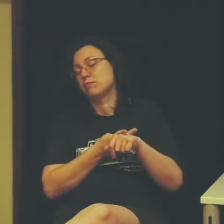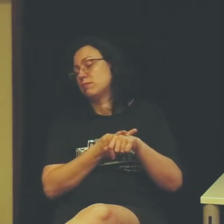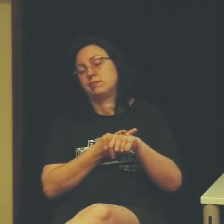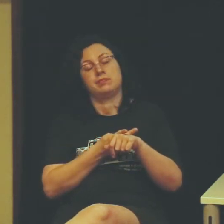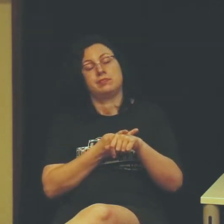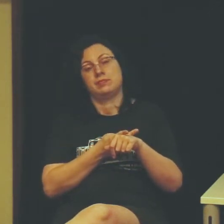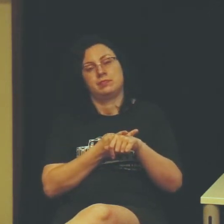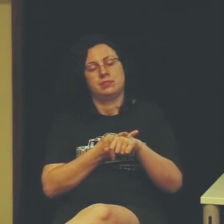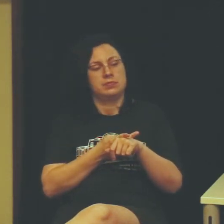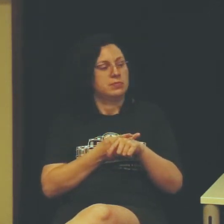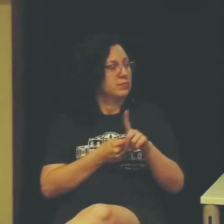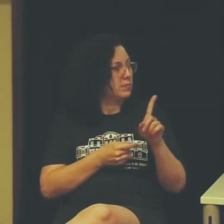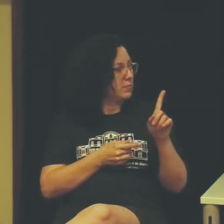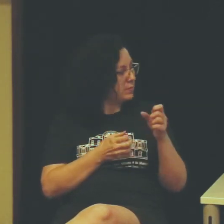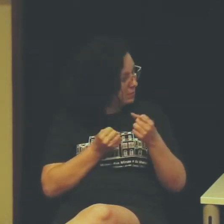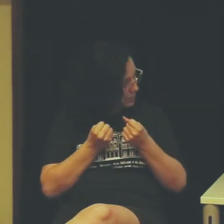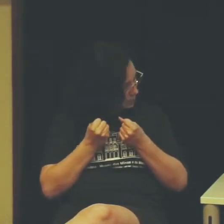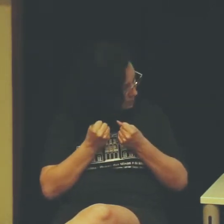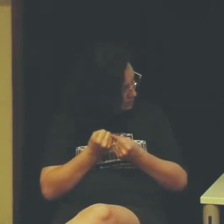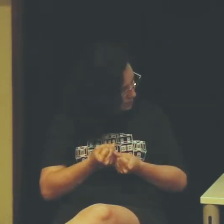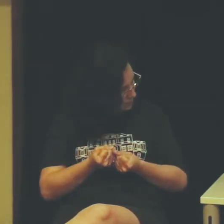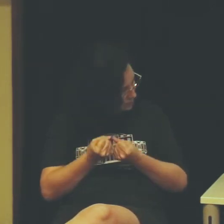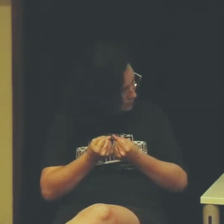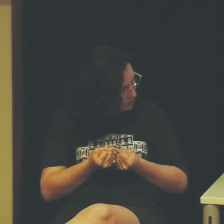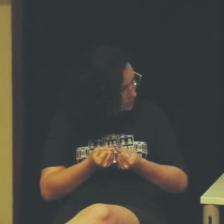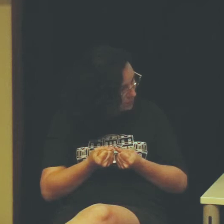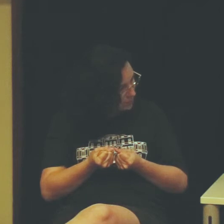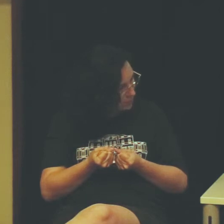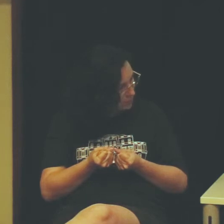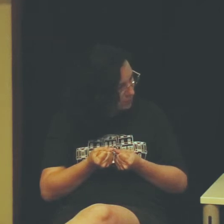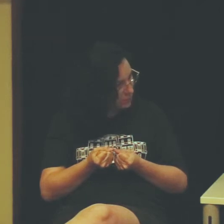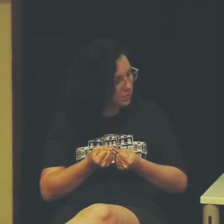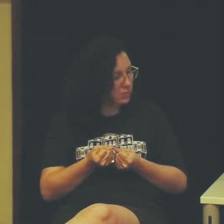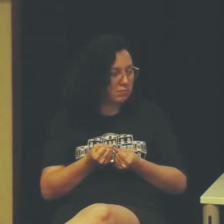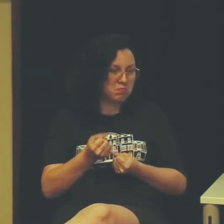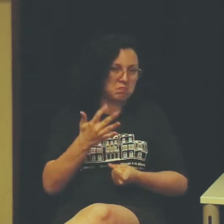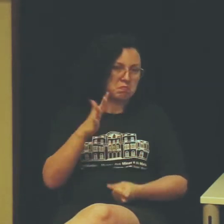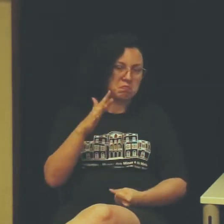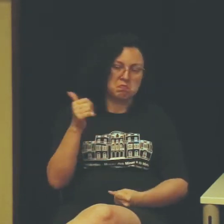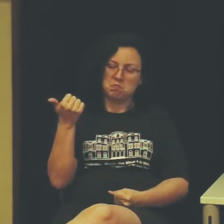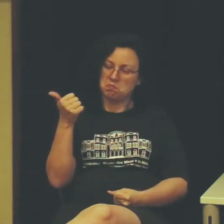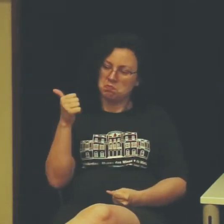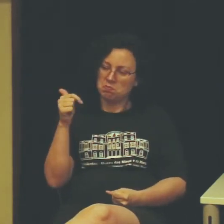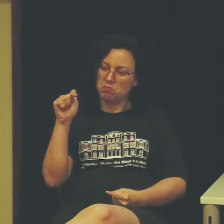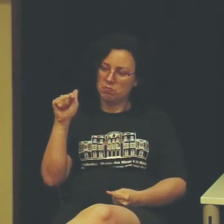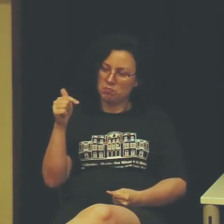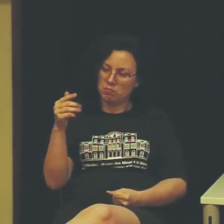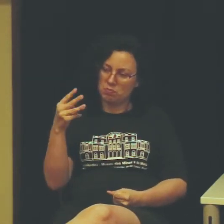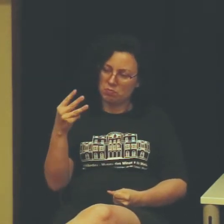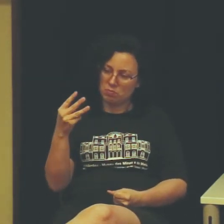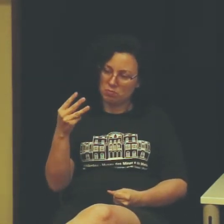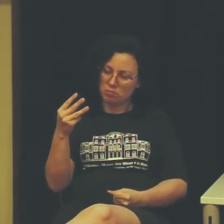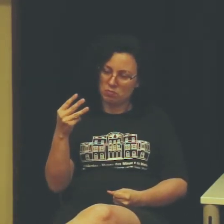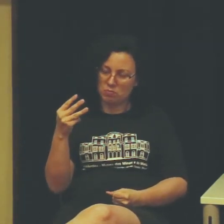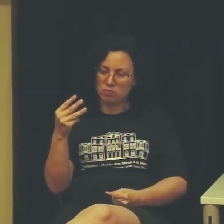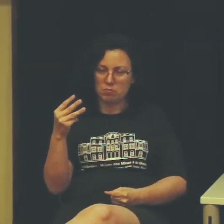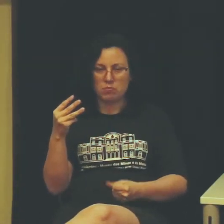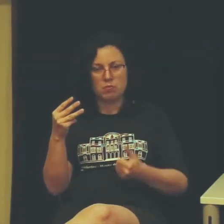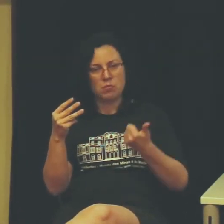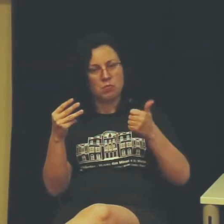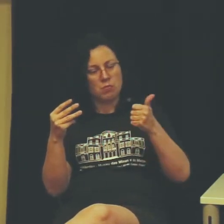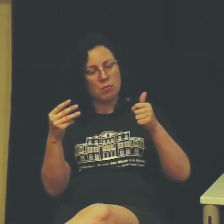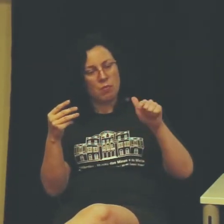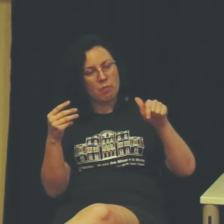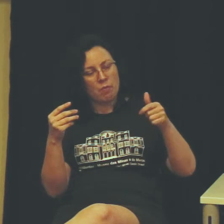bem interessante. A densidade que ele determinou, foi entre 11,3 a 11,8 sem utilizar unidades, que é